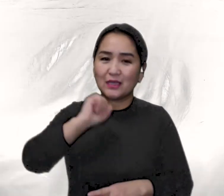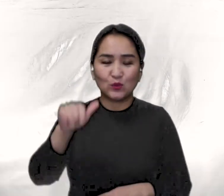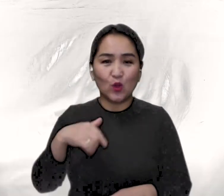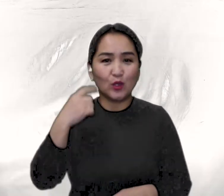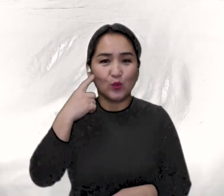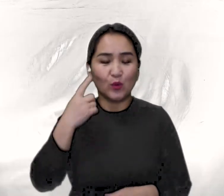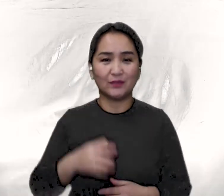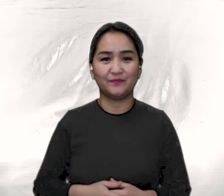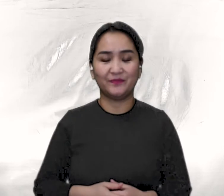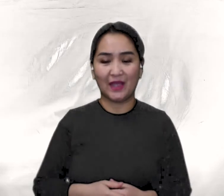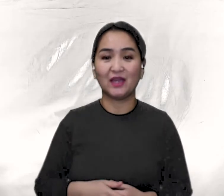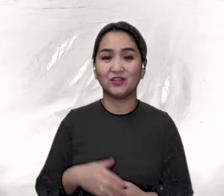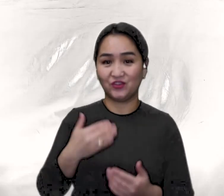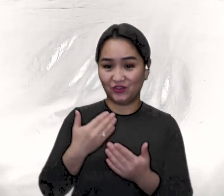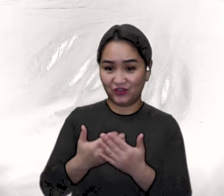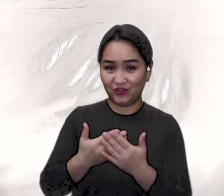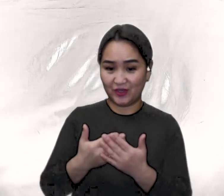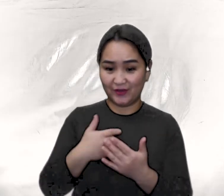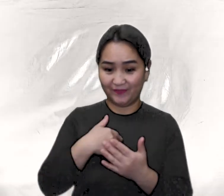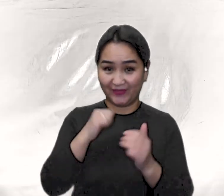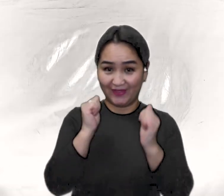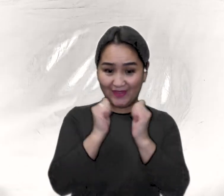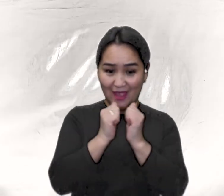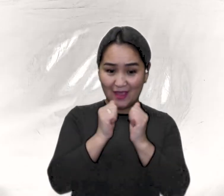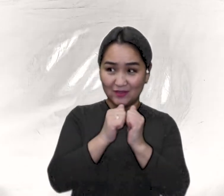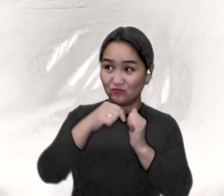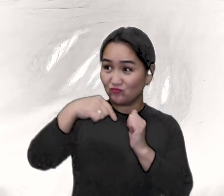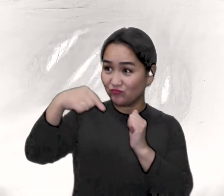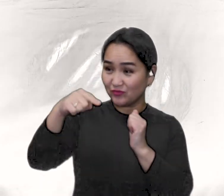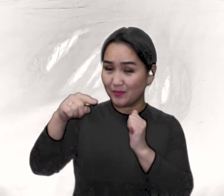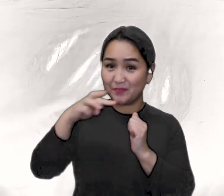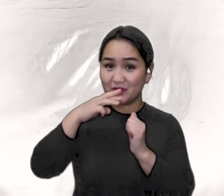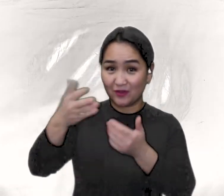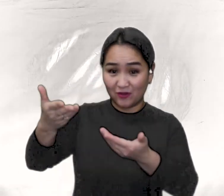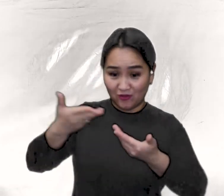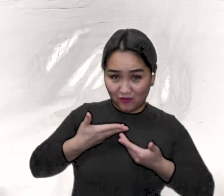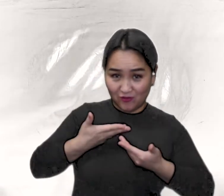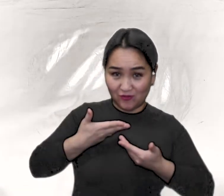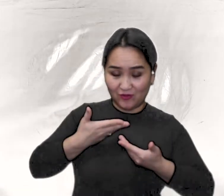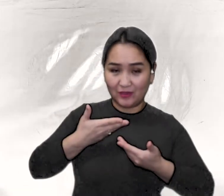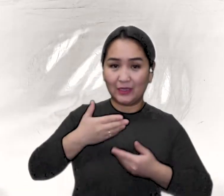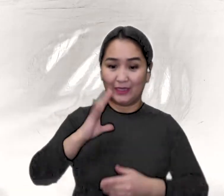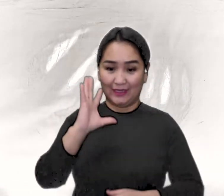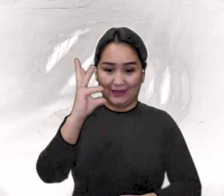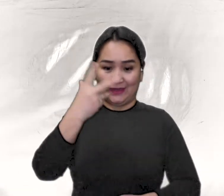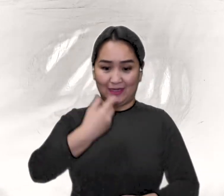нь өөрт нь транс гэдгийг илэрхийлсэн бол одоо тэр хүмүүс юу гэж төвлөх вэ?